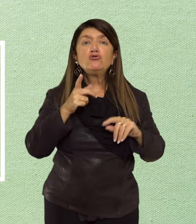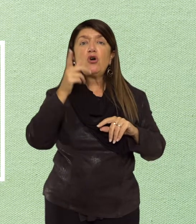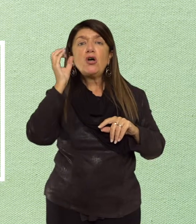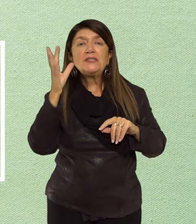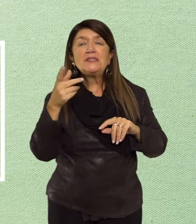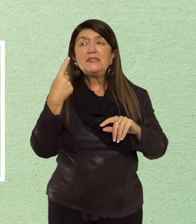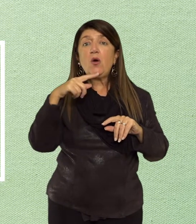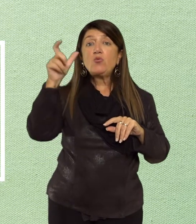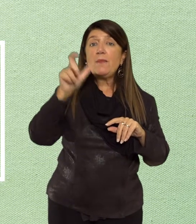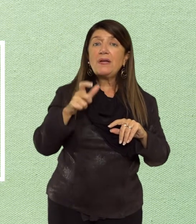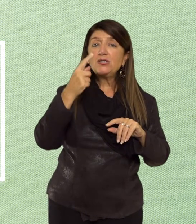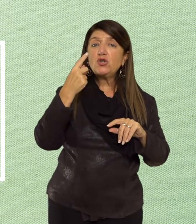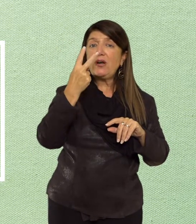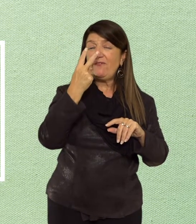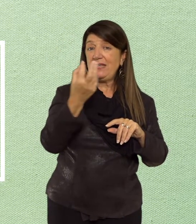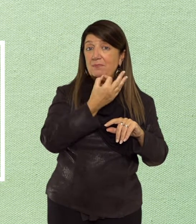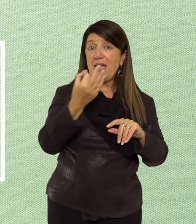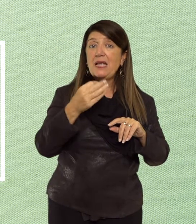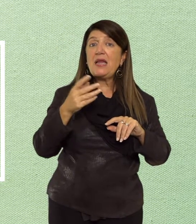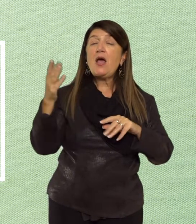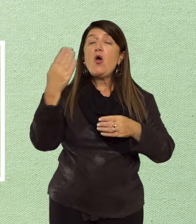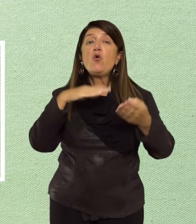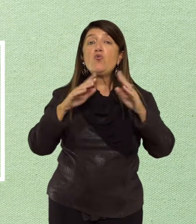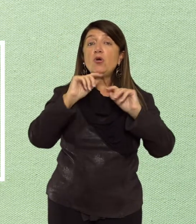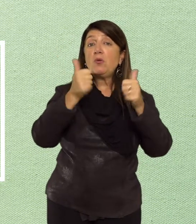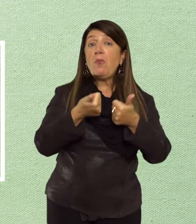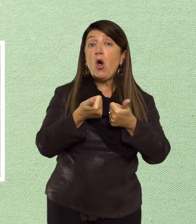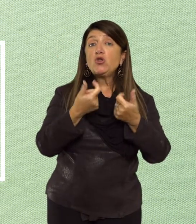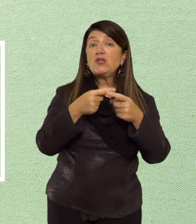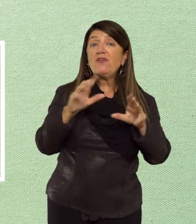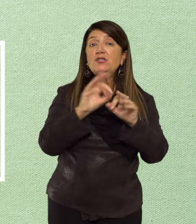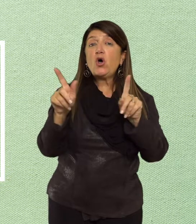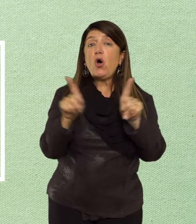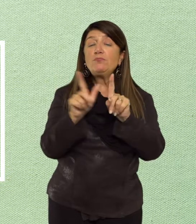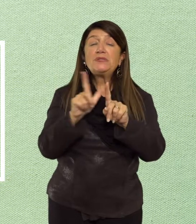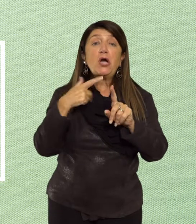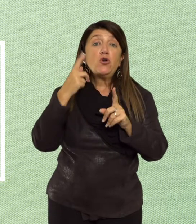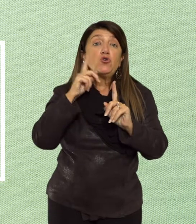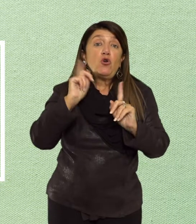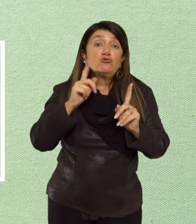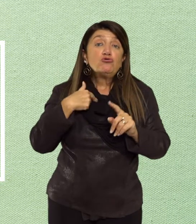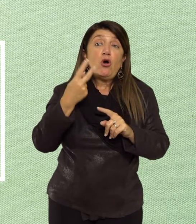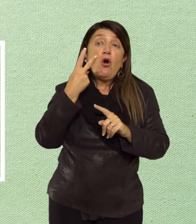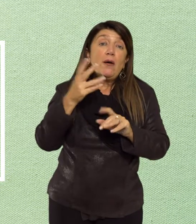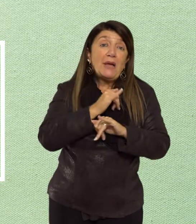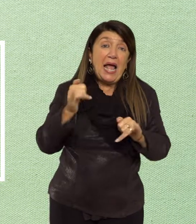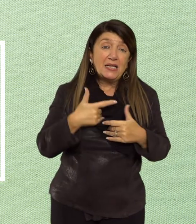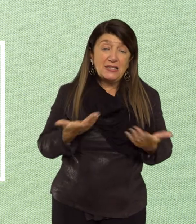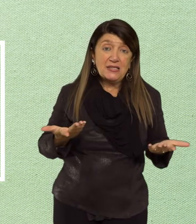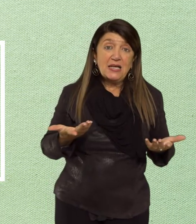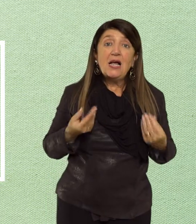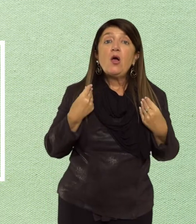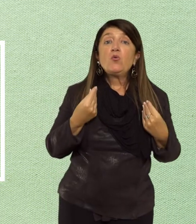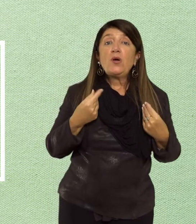una disabilità visiva nuoti in modo diverso, se in modo diverso, perché io nel nuoto, ma come nella vita di tutti i giorni, mi sono trovato insomma i miei adattamenti